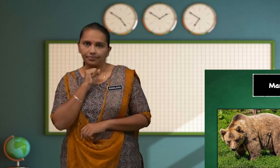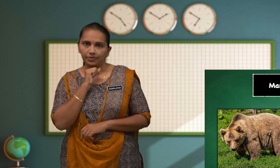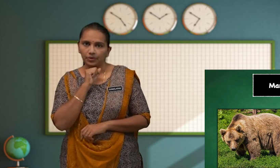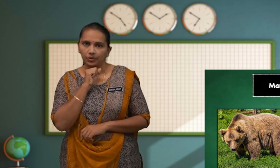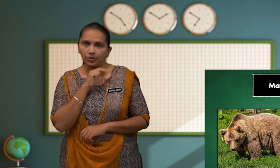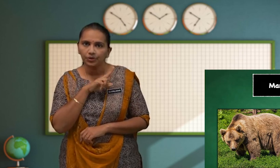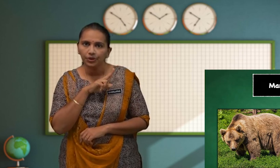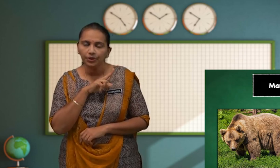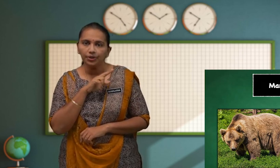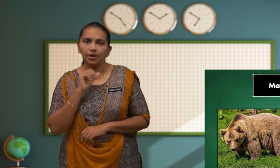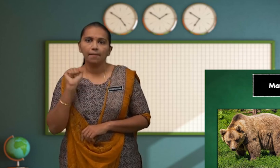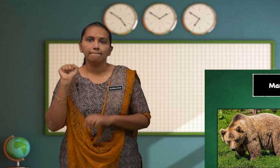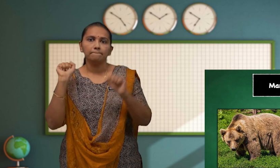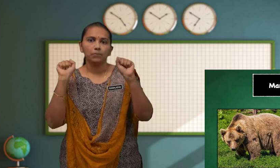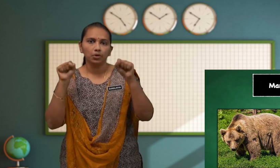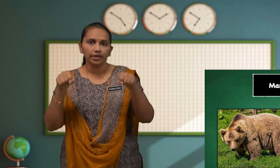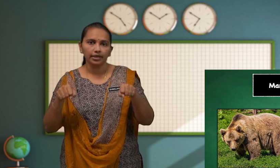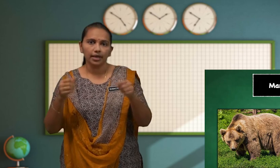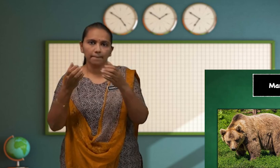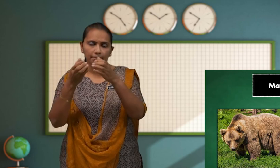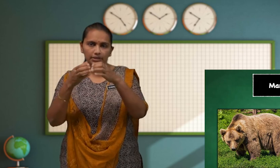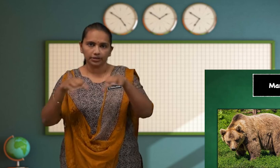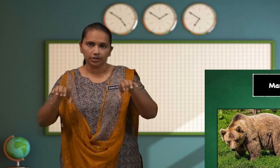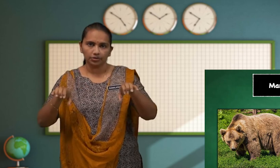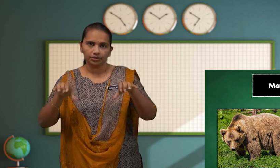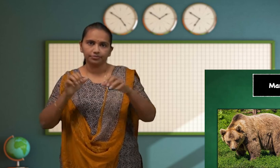Kodok Boleh Bertelur